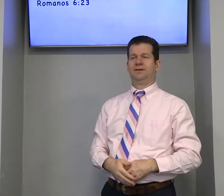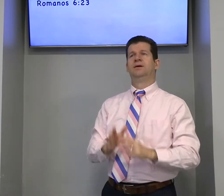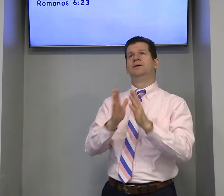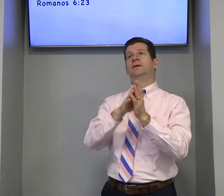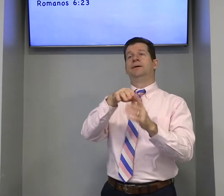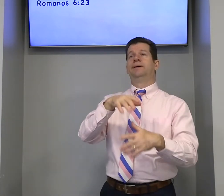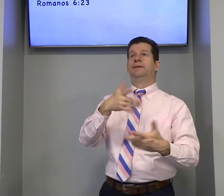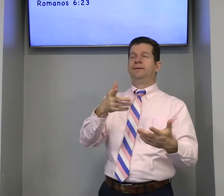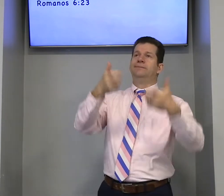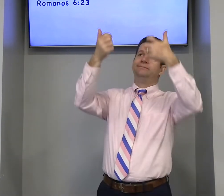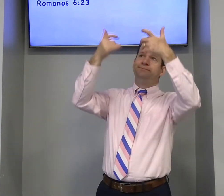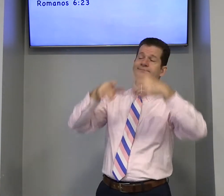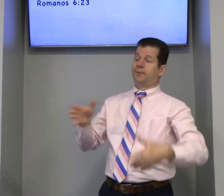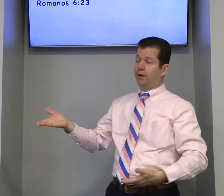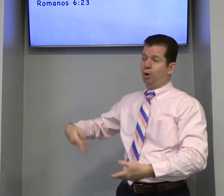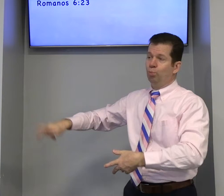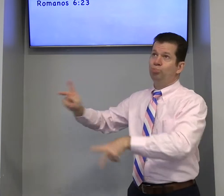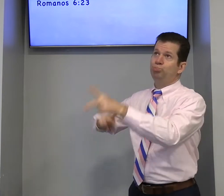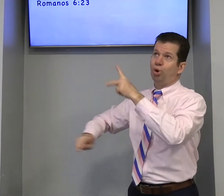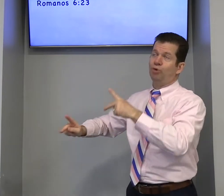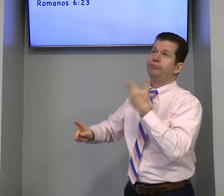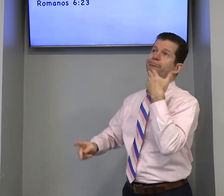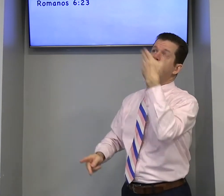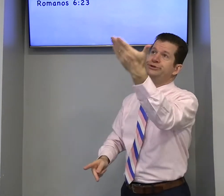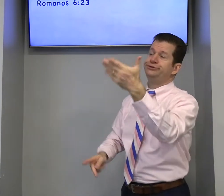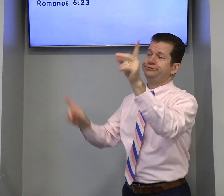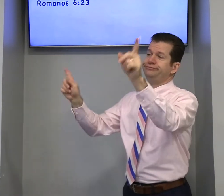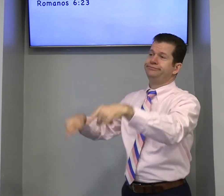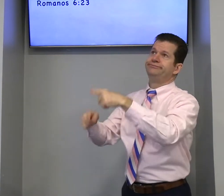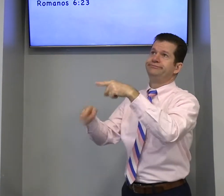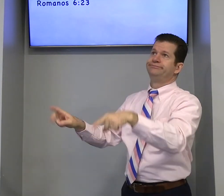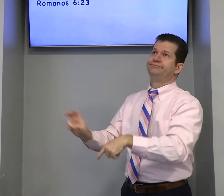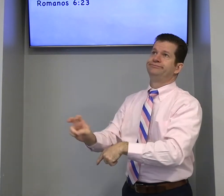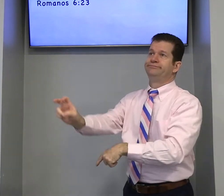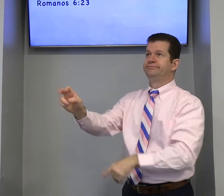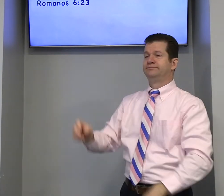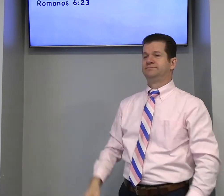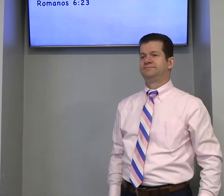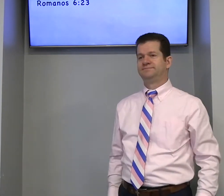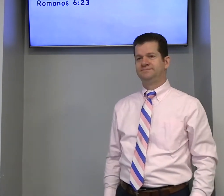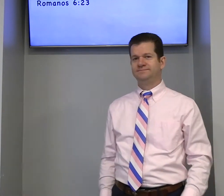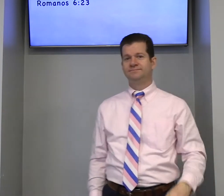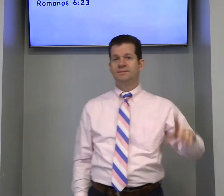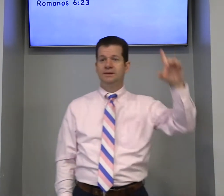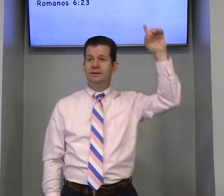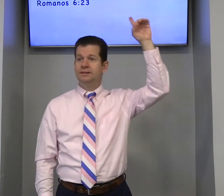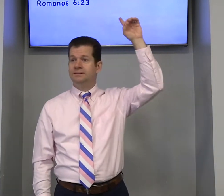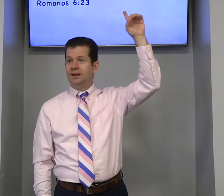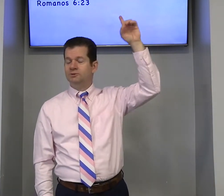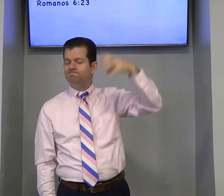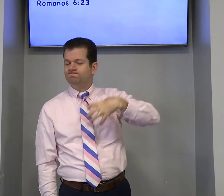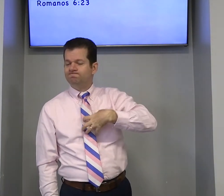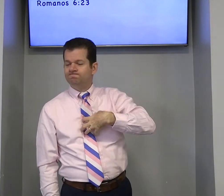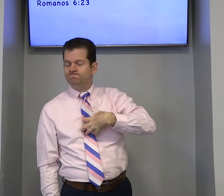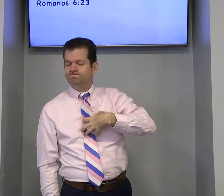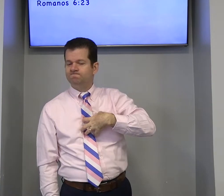Deus falava com Moisés, Moisés falava com o povo. Depois o povo falava com Moisés e Moisés falava com Deus. E